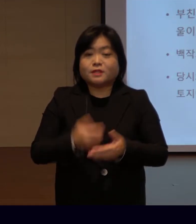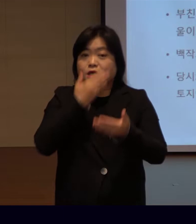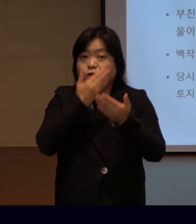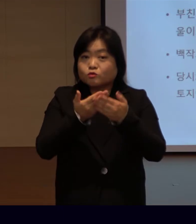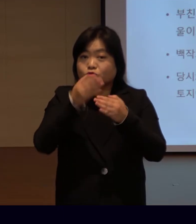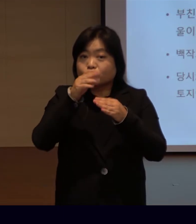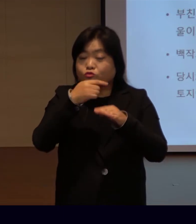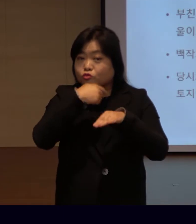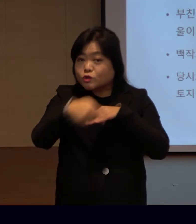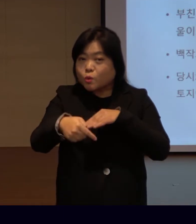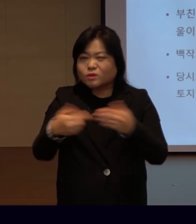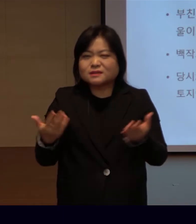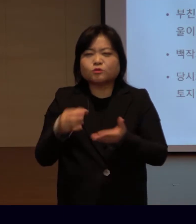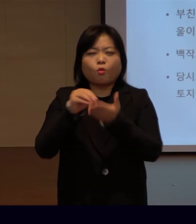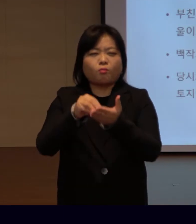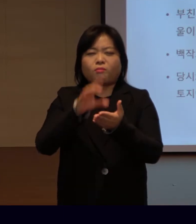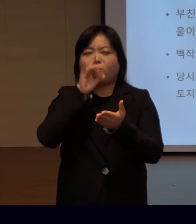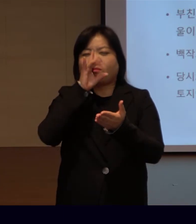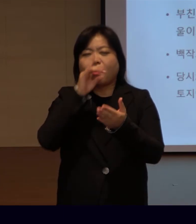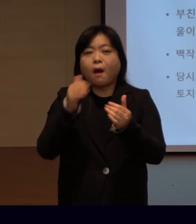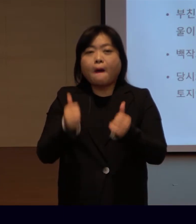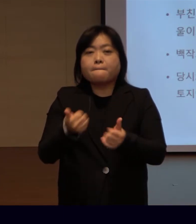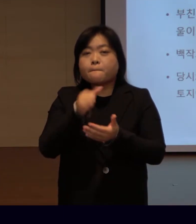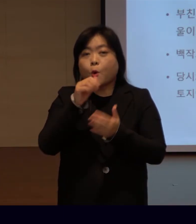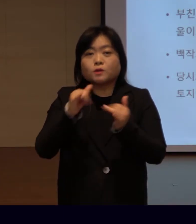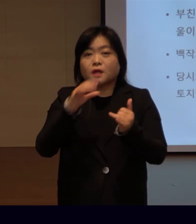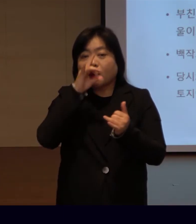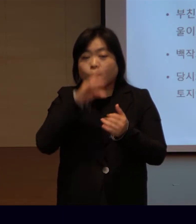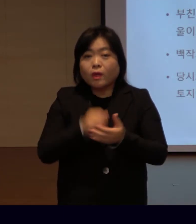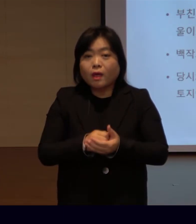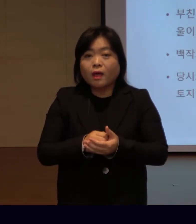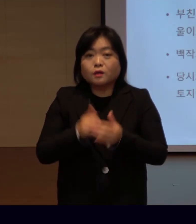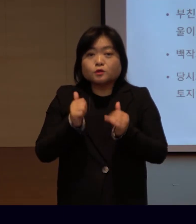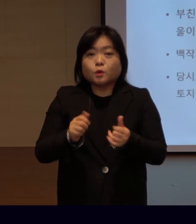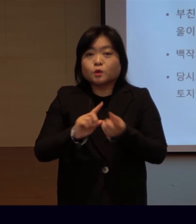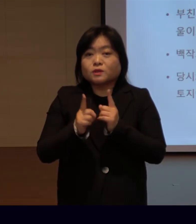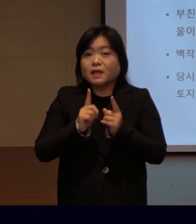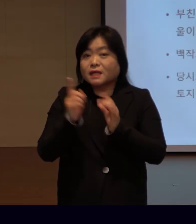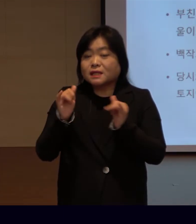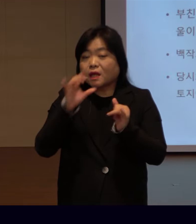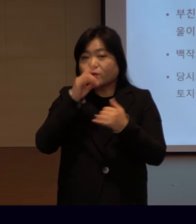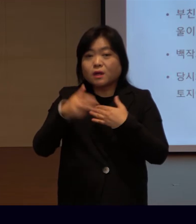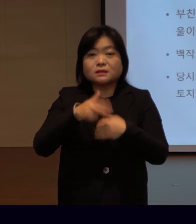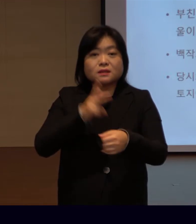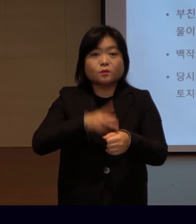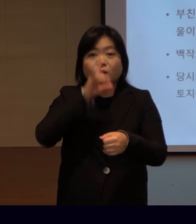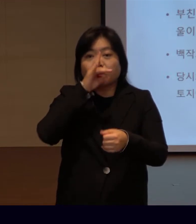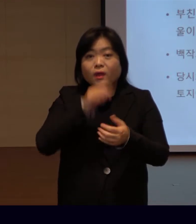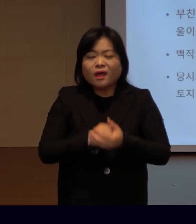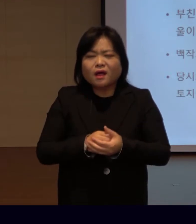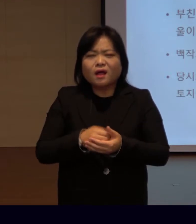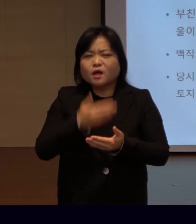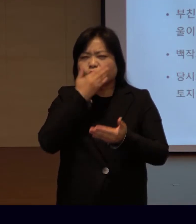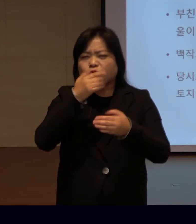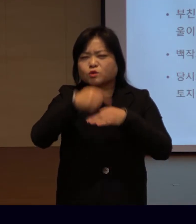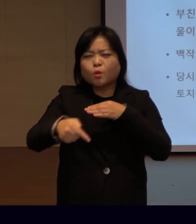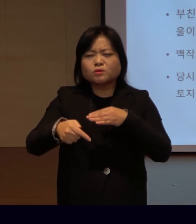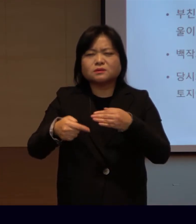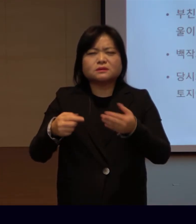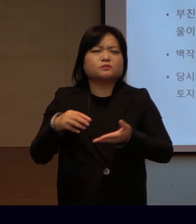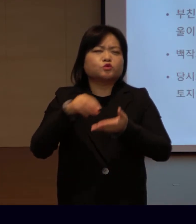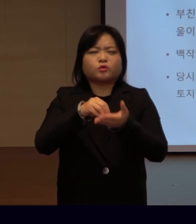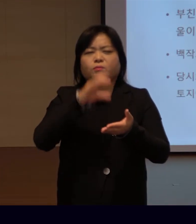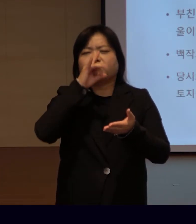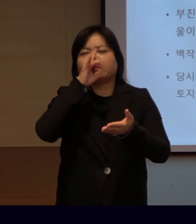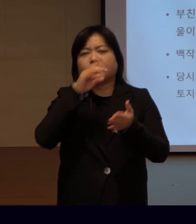귀족은 직업을 가질 수가 없습니다. 변호사가 될 수 있나요? 소송 대리인이 될 수 있나요? 의사가 될 수 있나요? 아무것도 할 수 없어요.